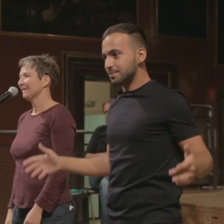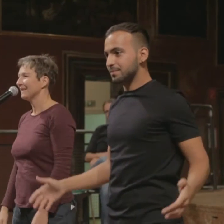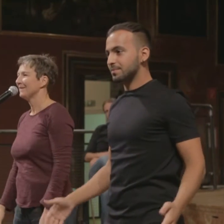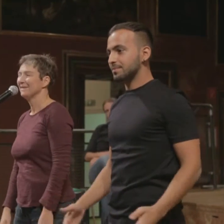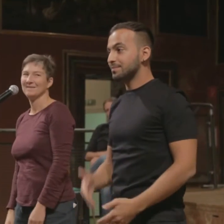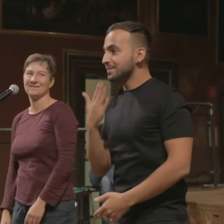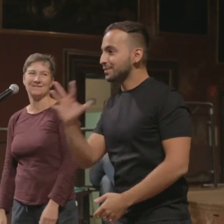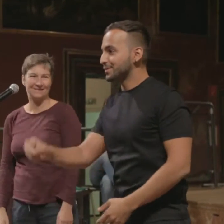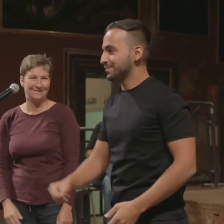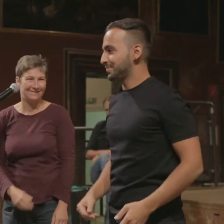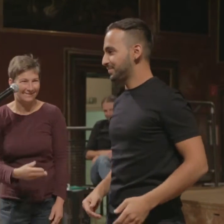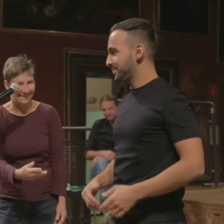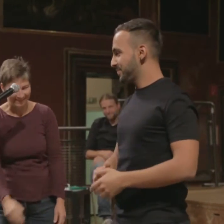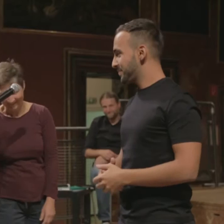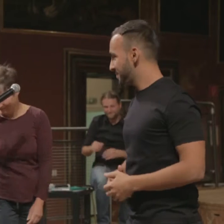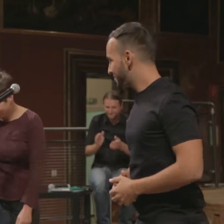Dankeschön.